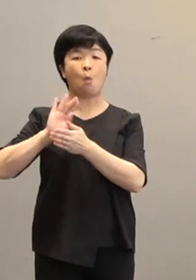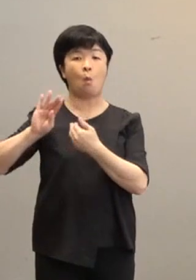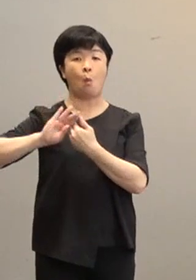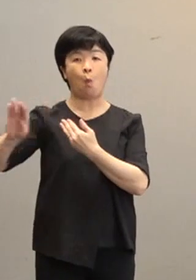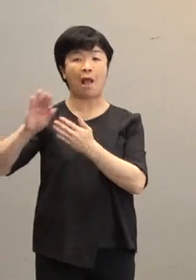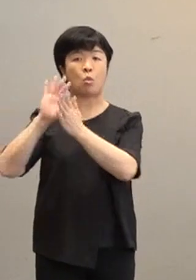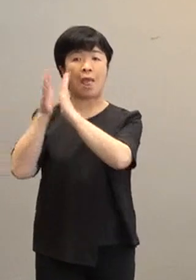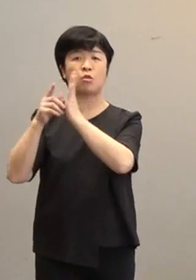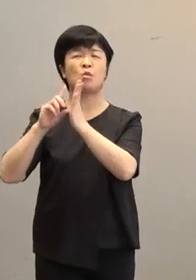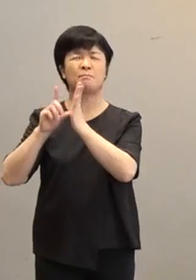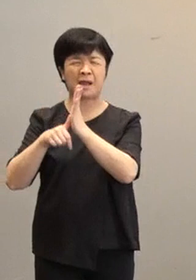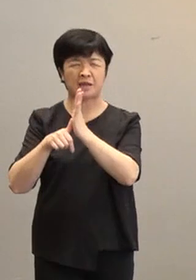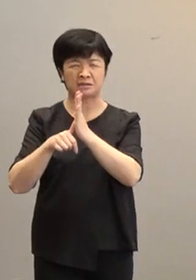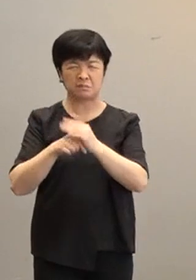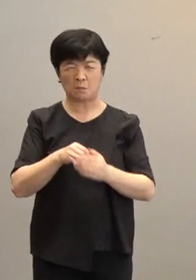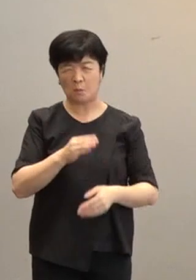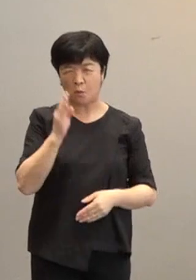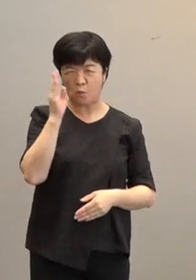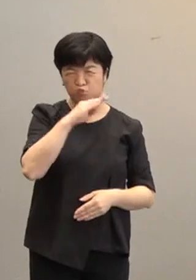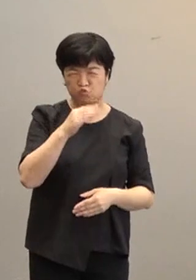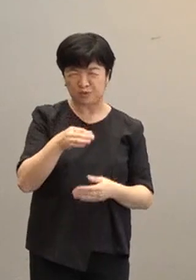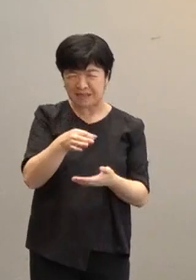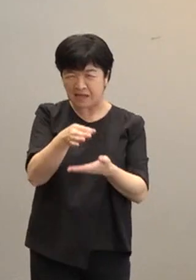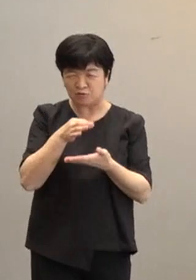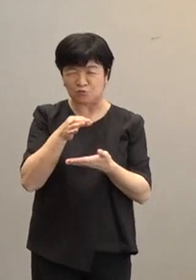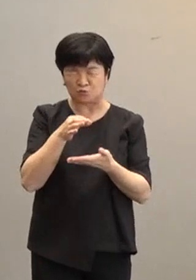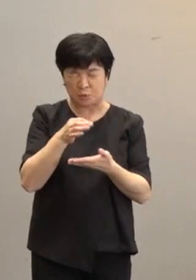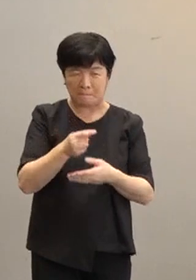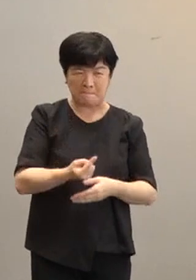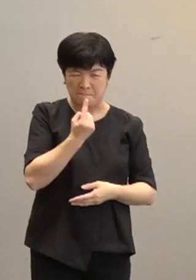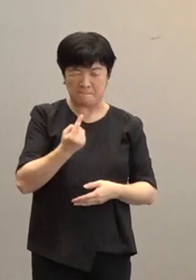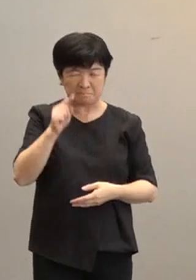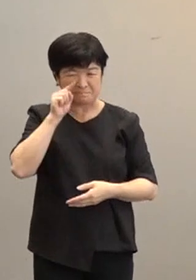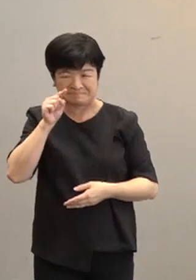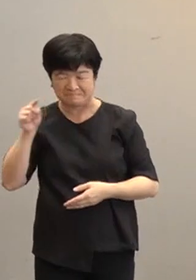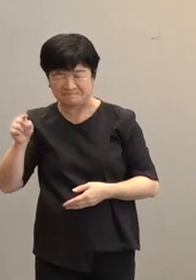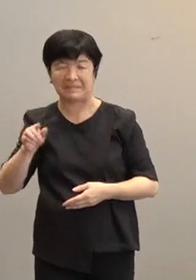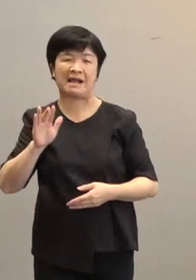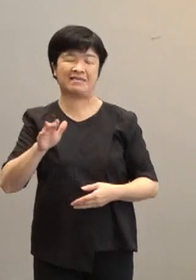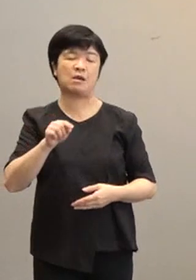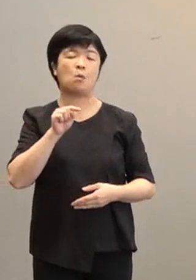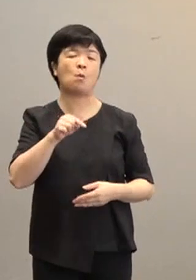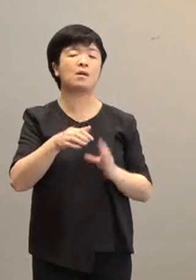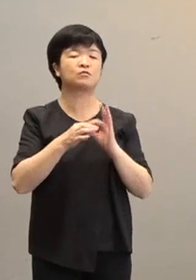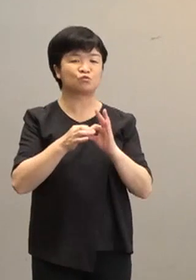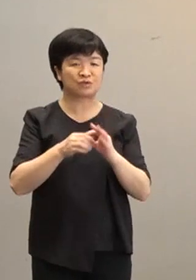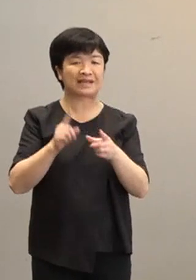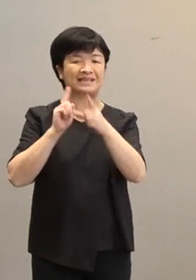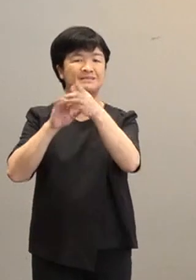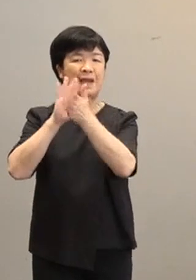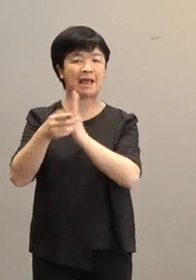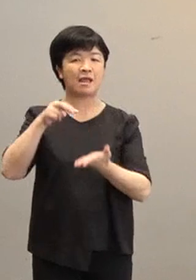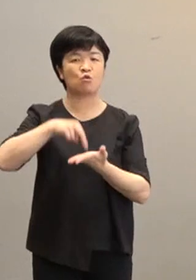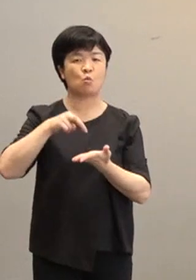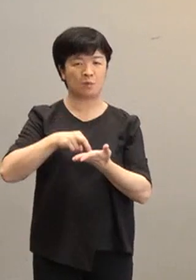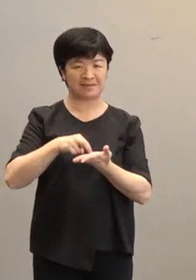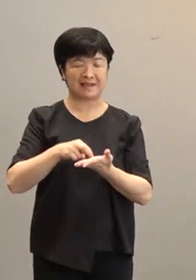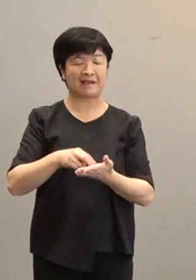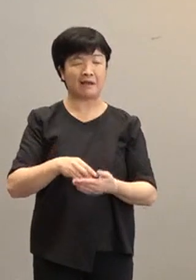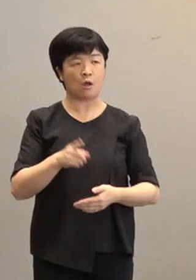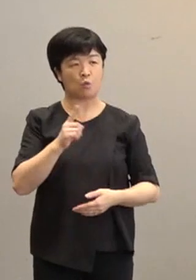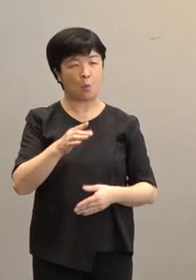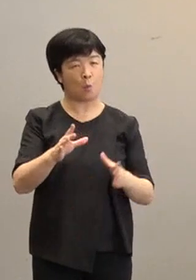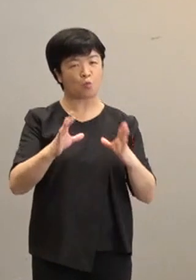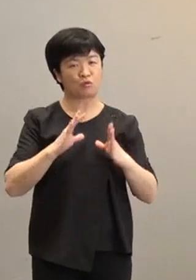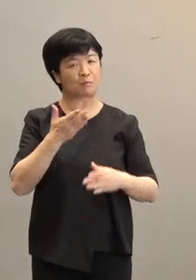う不正受給相次いで発覚しておりますけれども、まずこの事案についてですね、県としてどのように知事としてはどう受け止められ